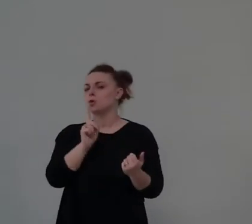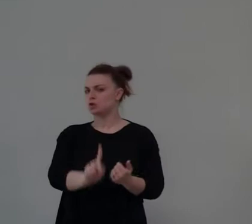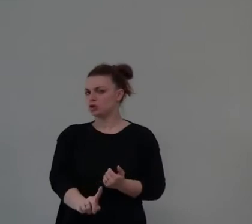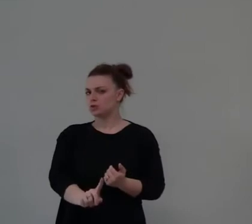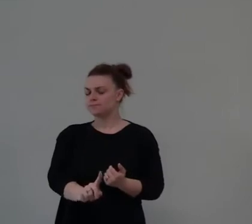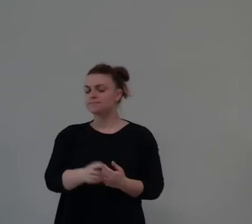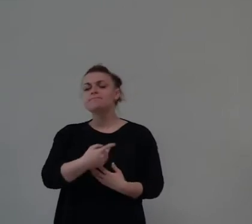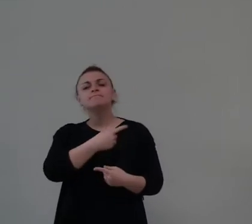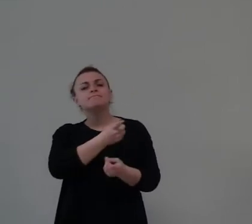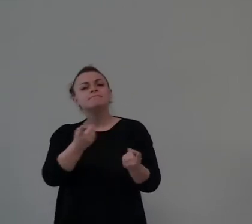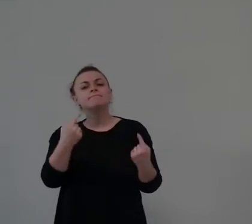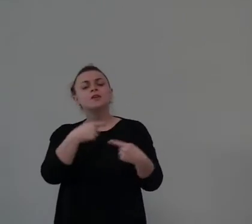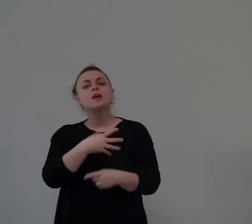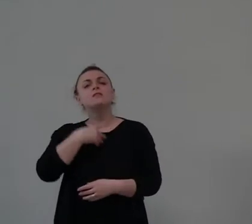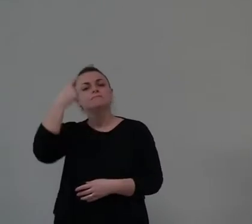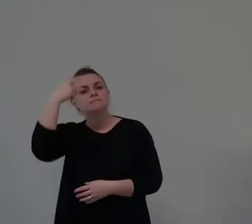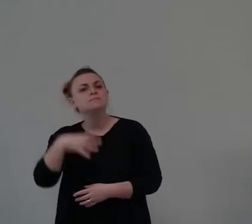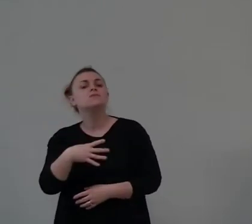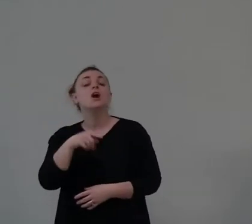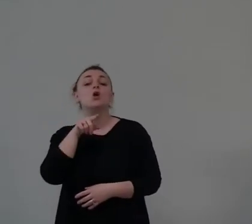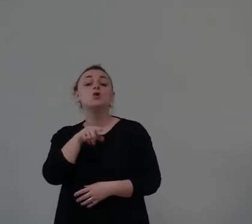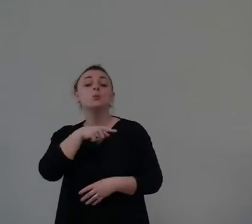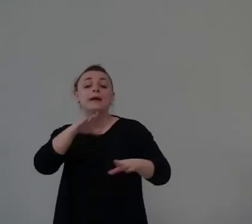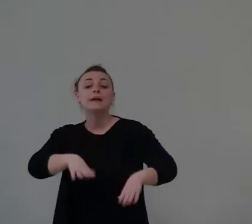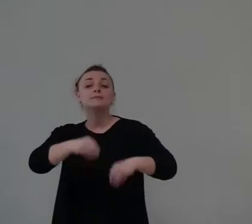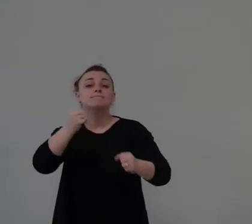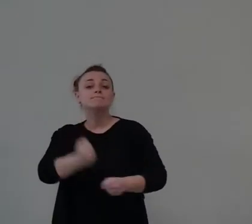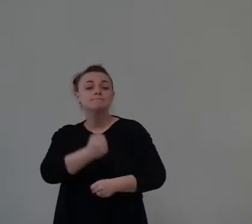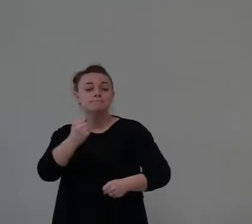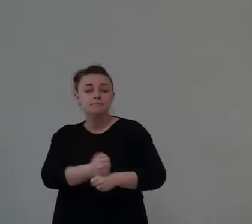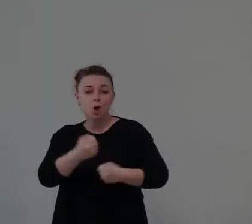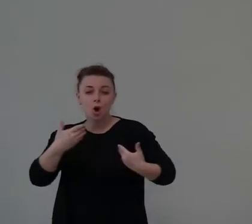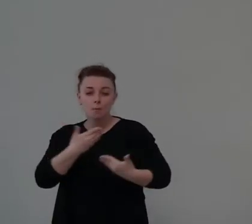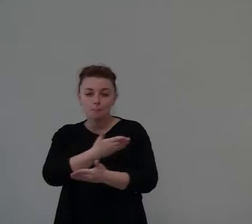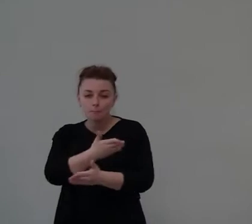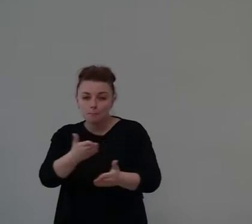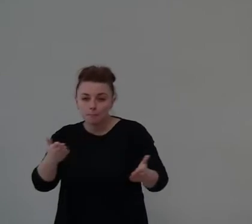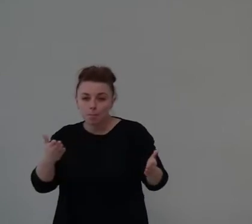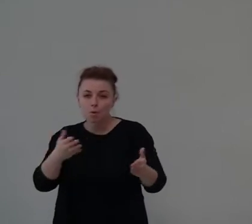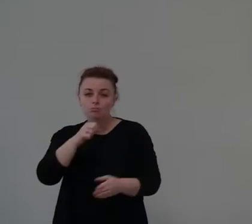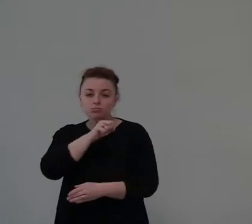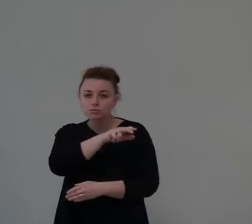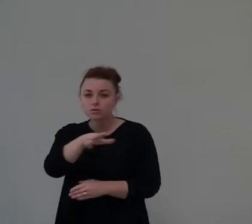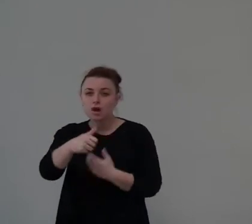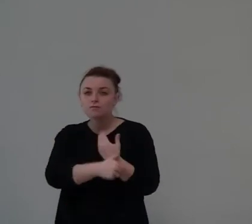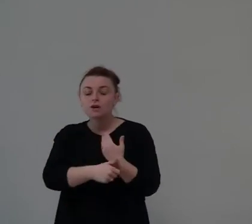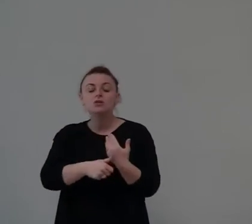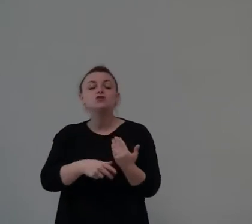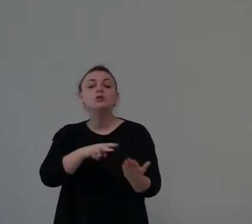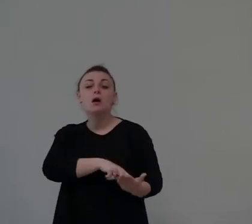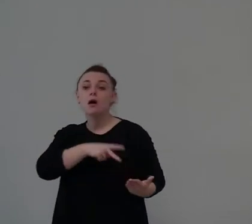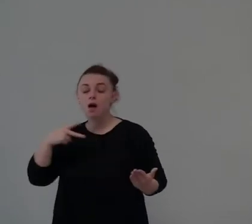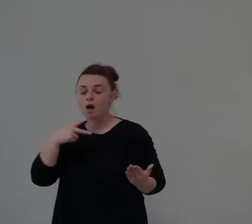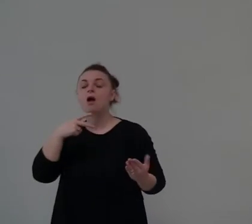che prima di iniziare il suo ministero pubblico lui ha praticato le discipline spirituali.